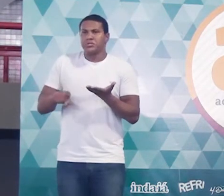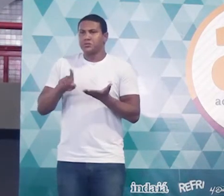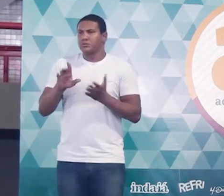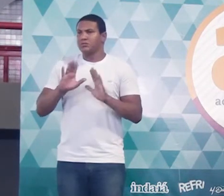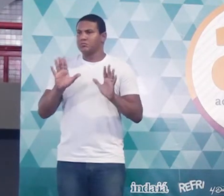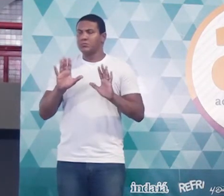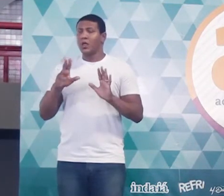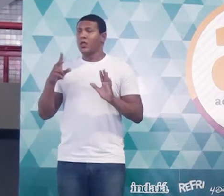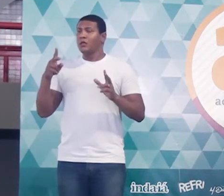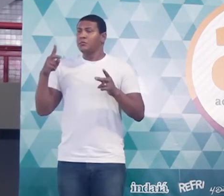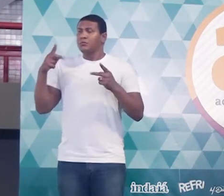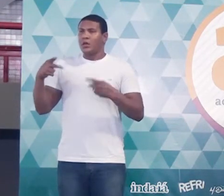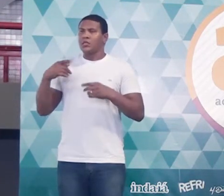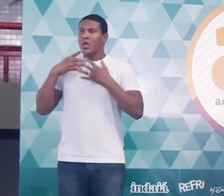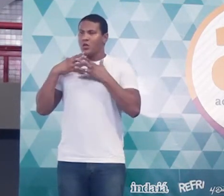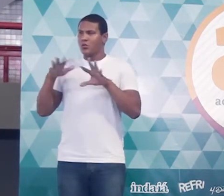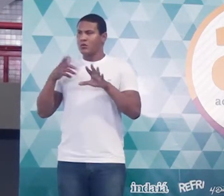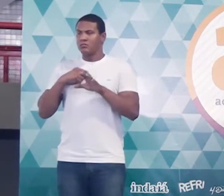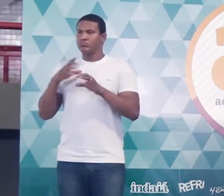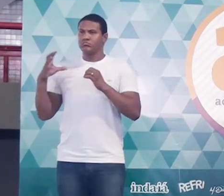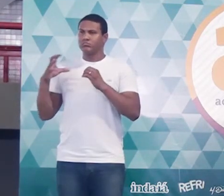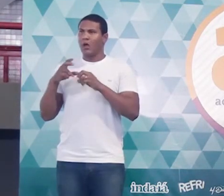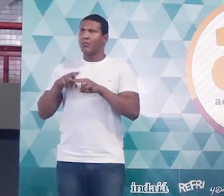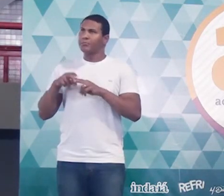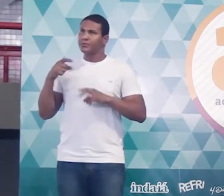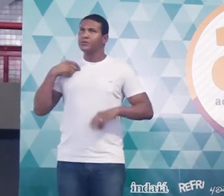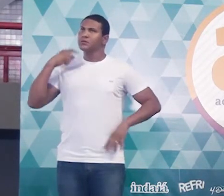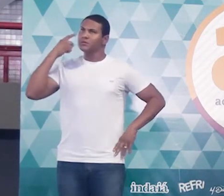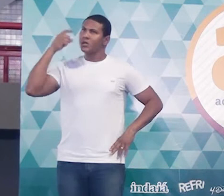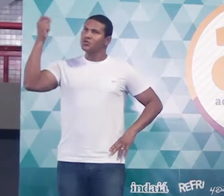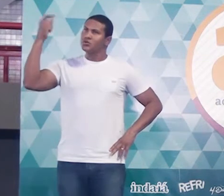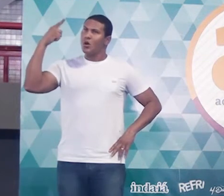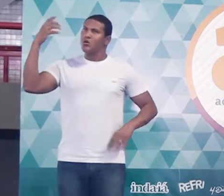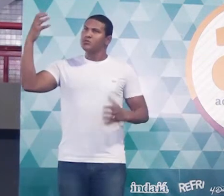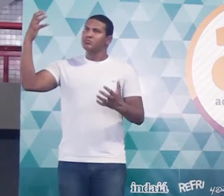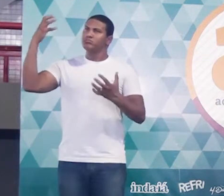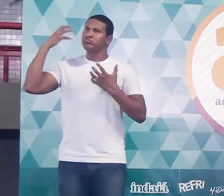poxa, por isso que a gente recebe a radiação solar,